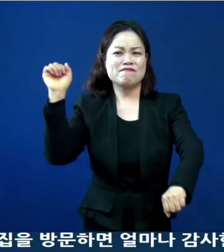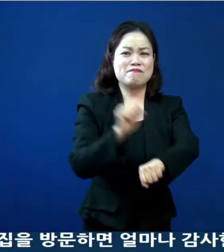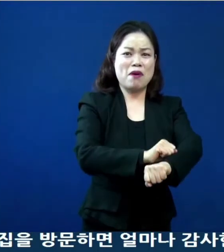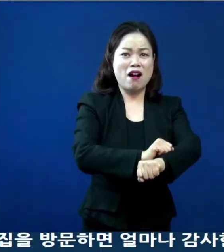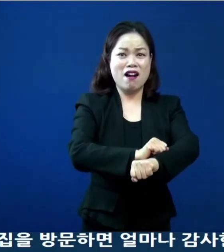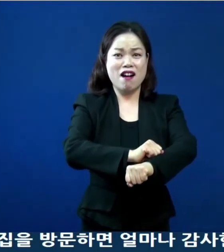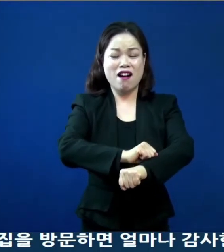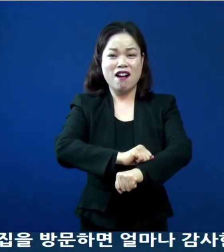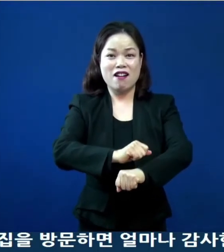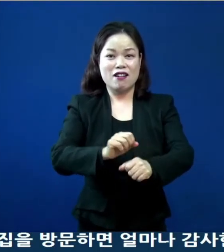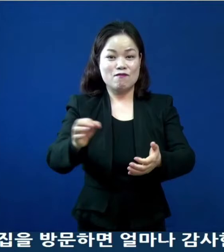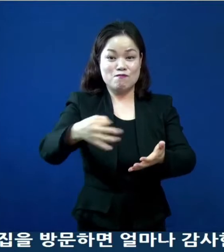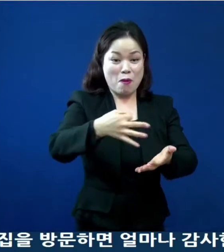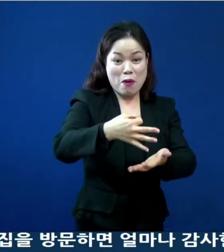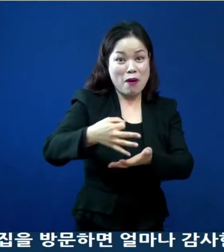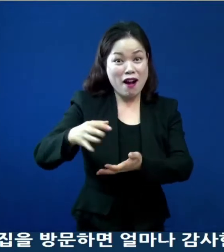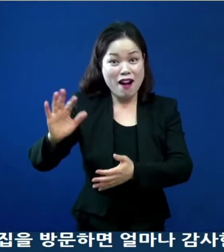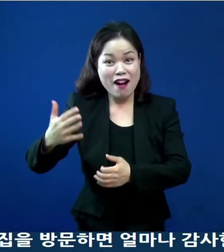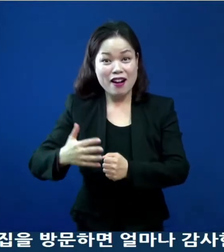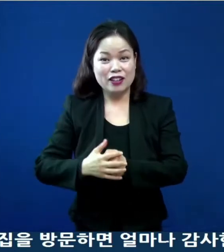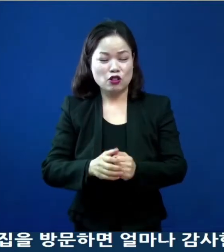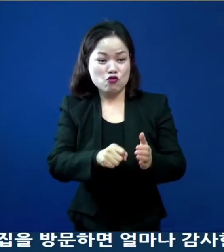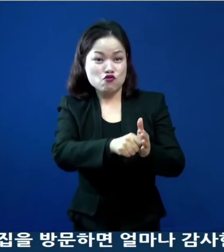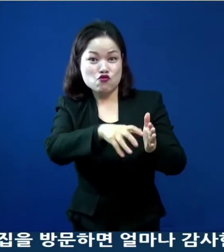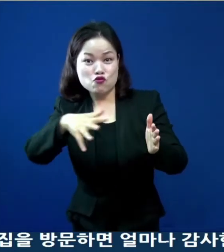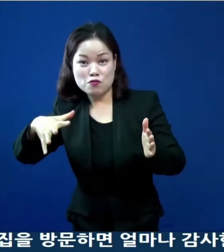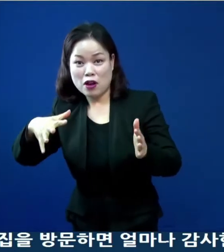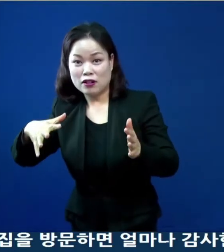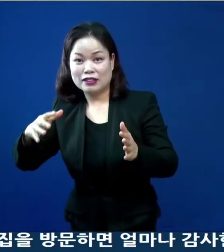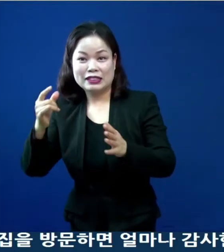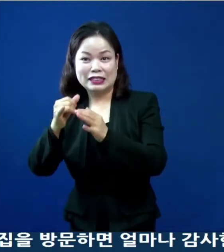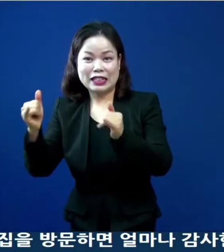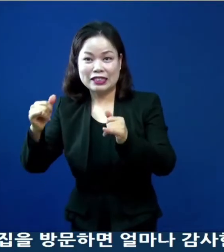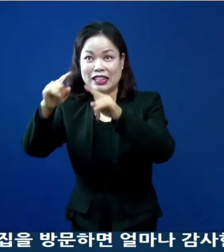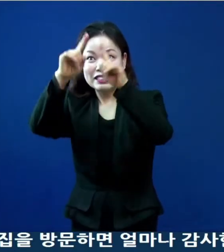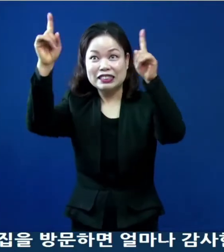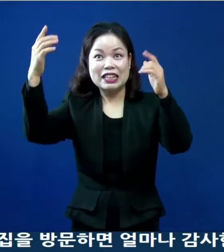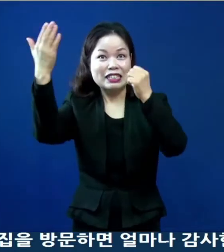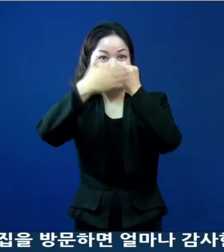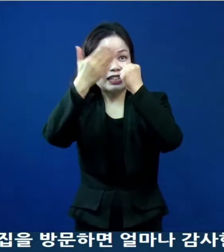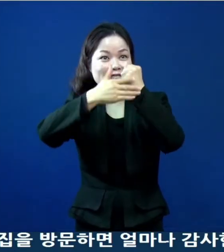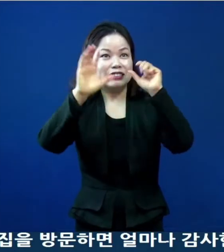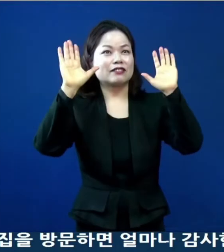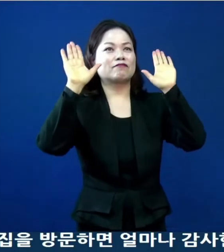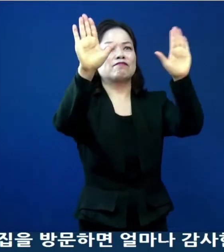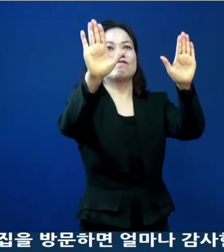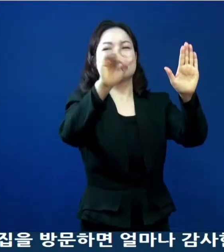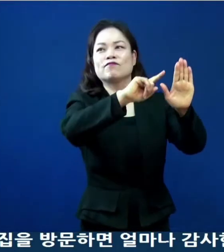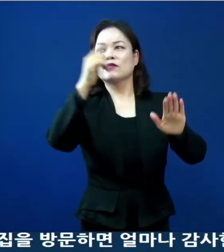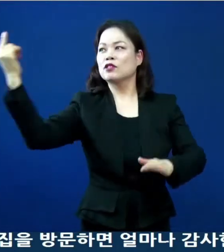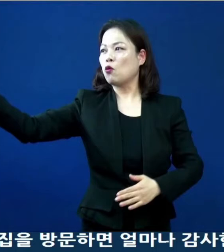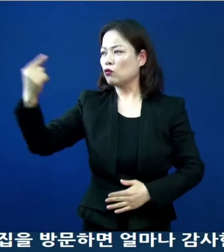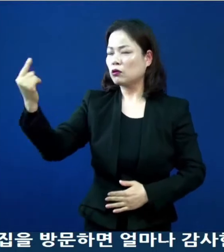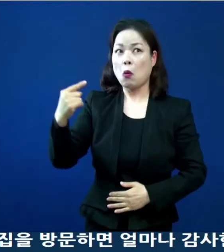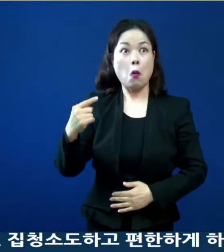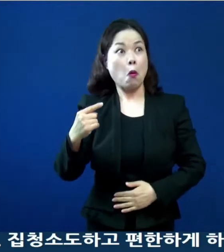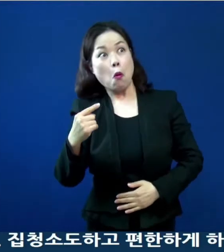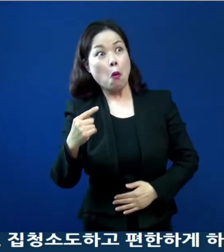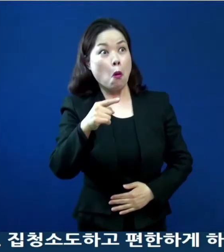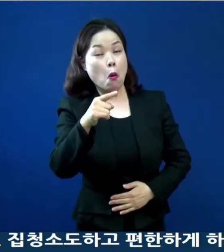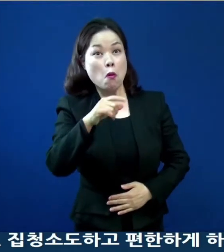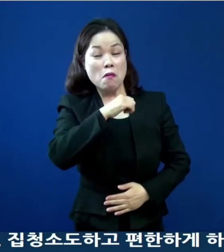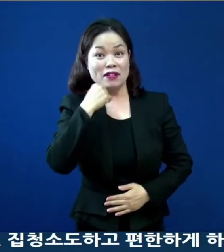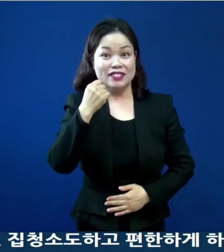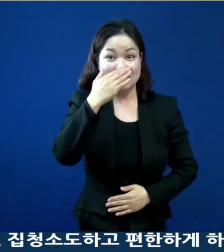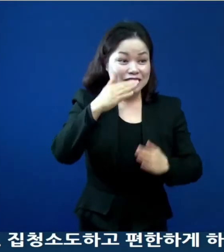된다는 얘기를 들었습니다. 그 식당에서 유명인 방문한 사진을 탁 찍어가지고 걸어놓으면 뒤에 오는 사람들이 괜히 그 식당이